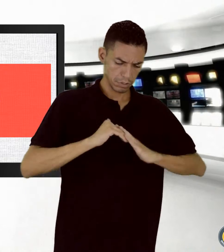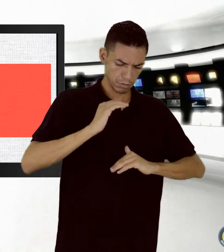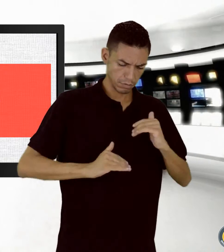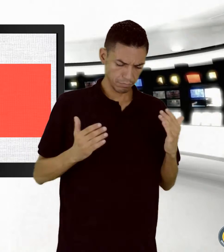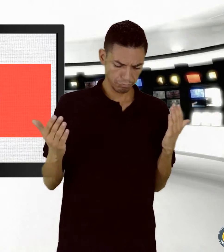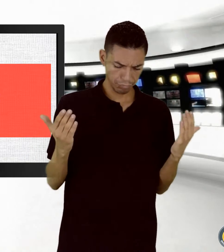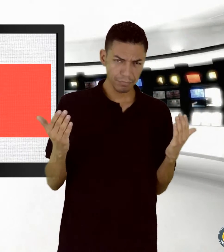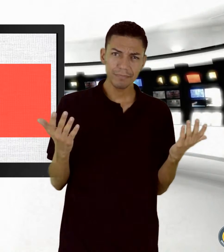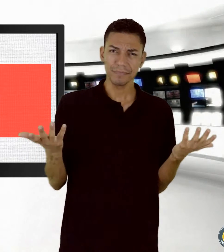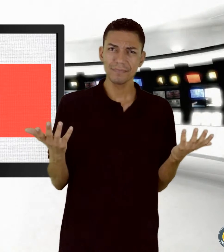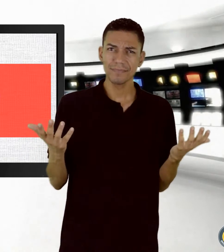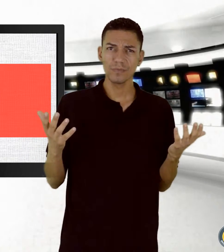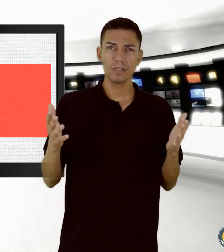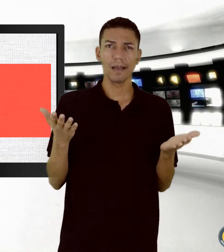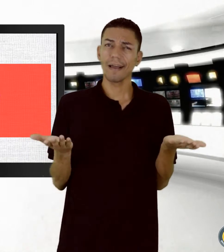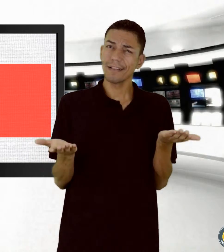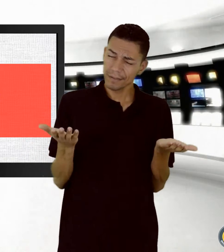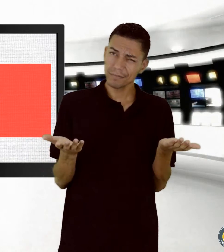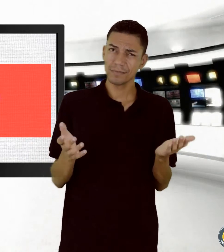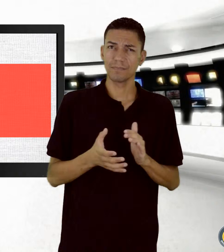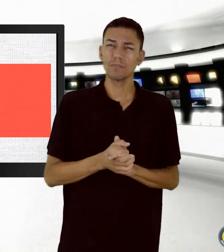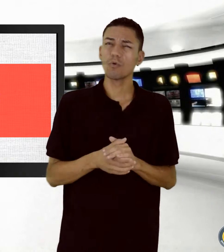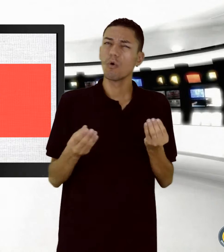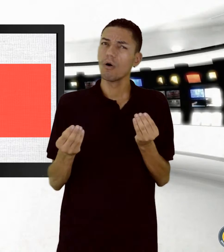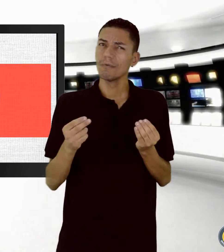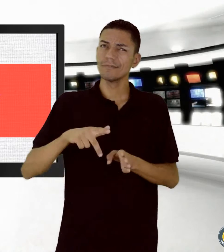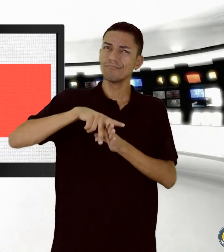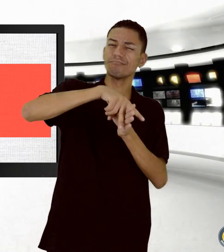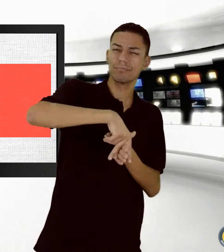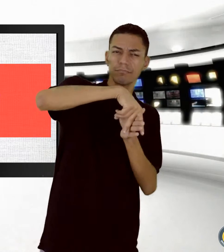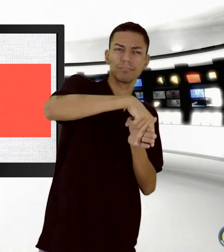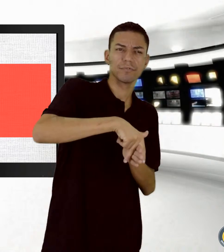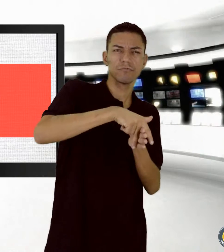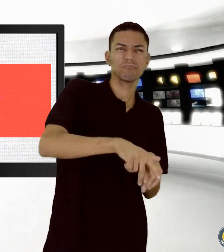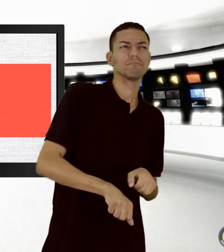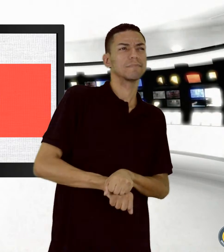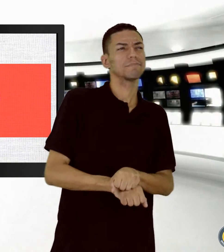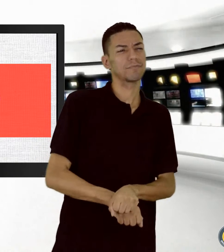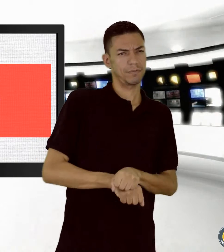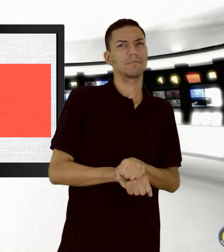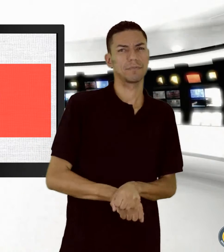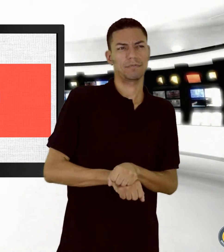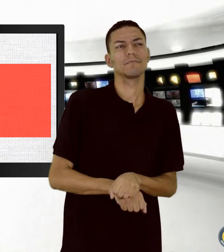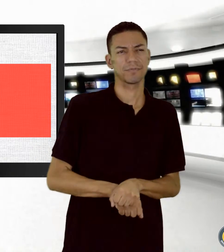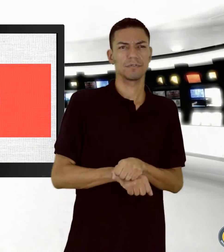O cavalo consegue transmitir impulsos ritmados para as pernas e para o tronco do paciente, levando a concentrações